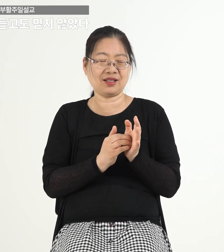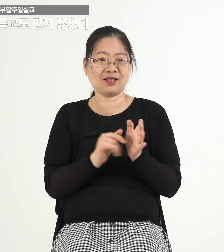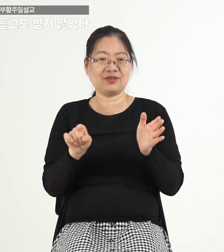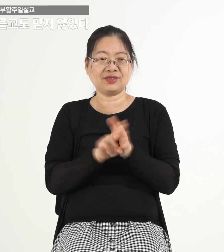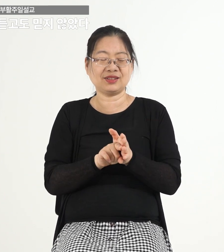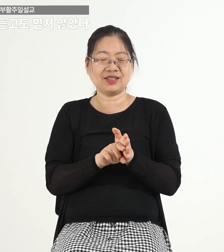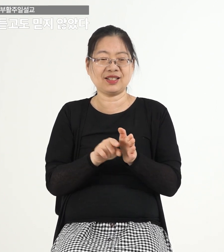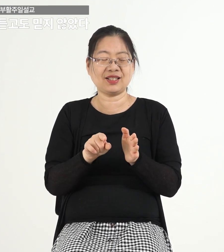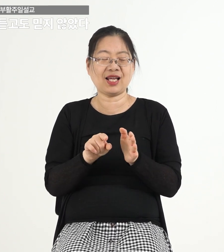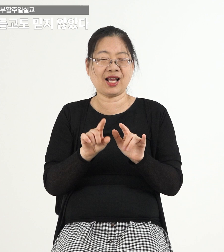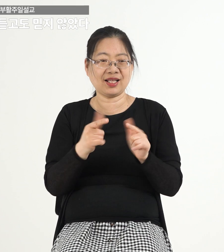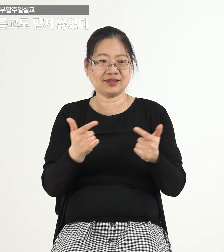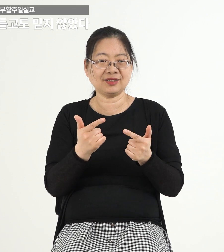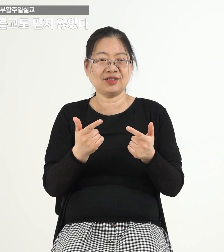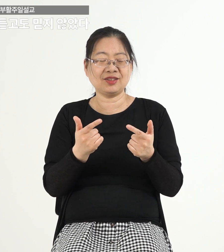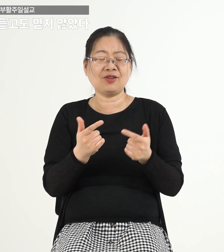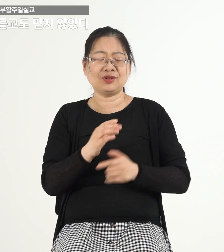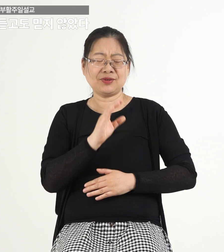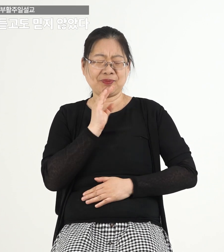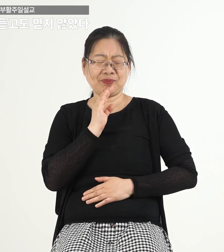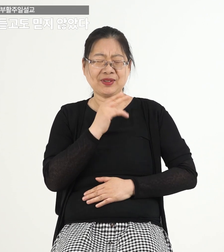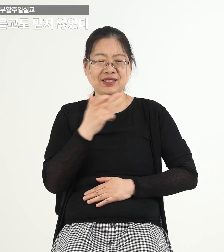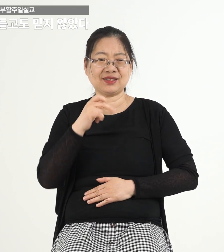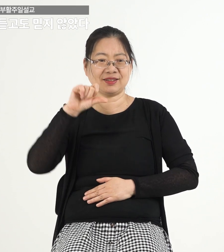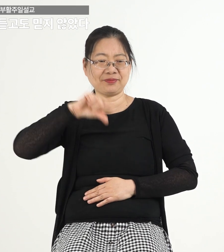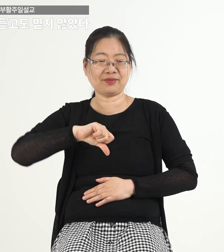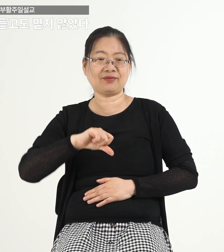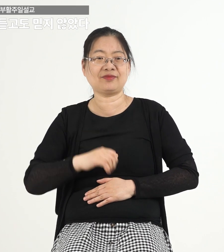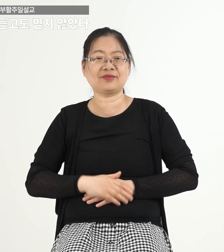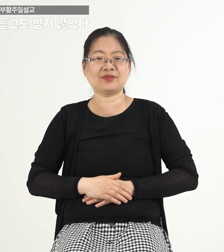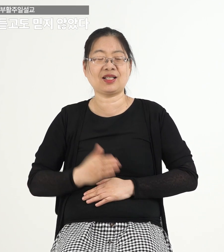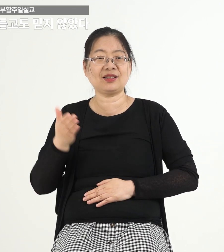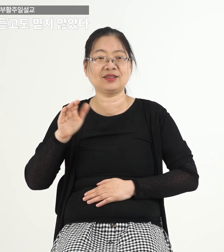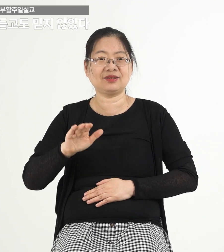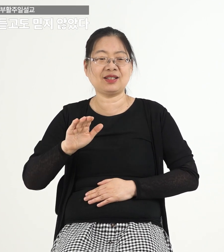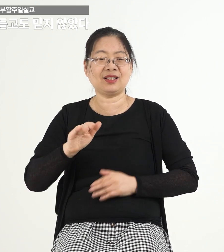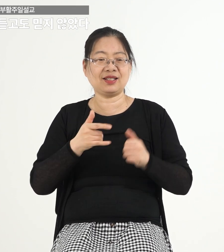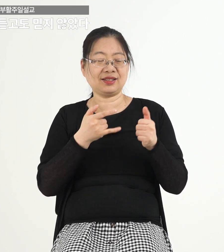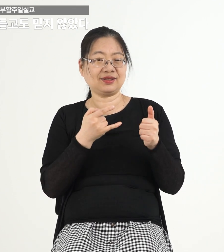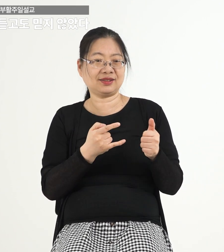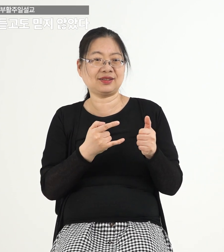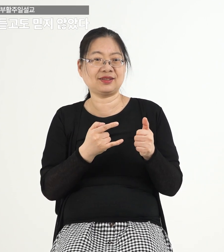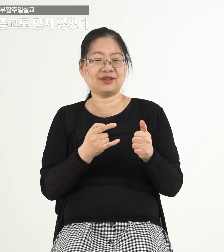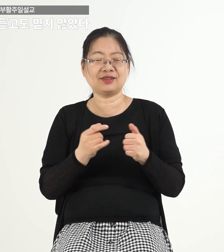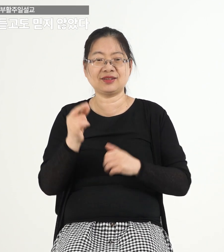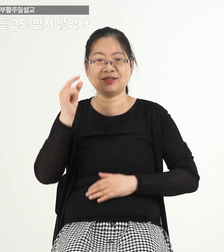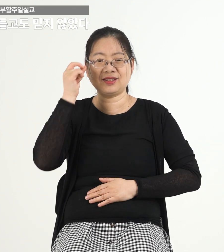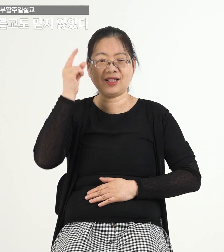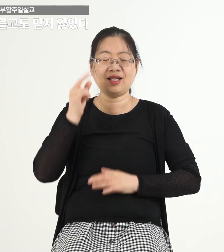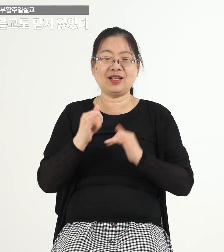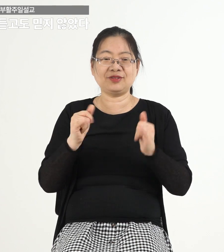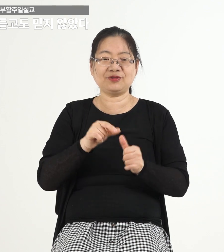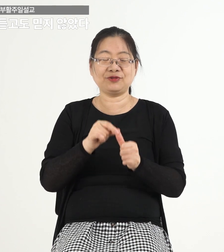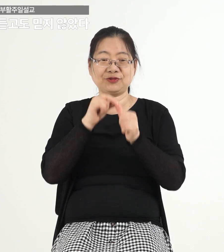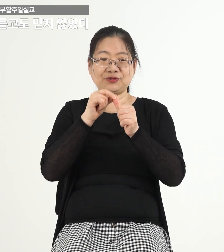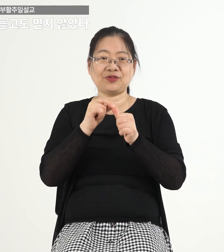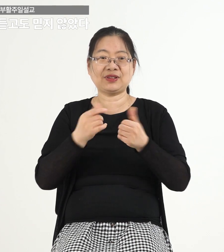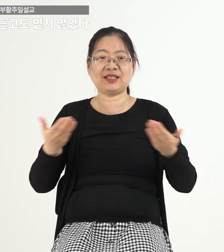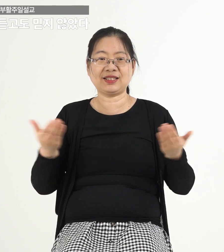믿지 않는 것만큼 큰 실패가 어디 있어요? 그런데 이들에게 위대한 인류 구원의